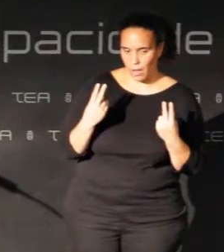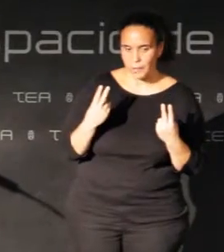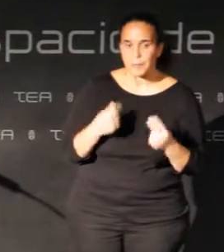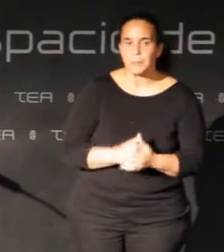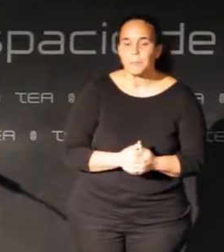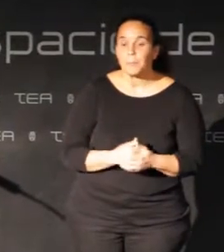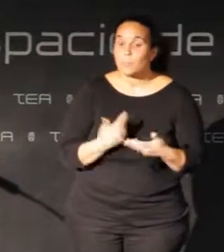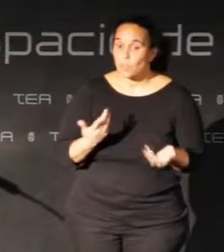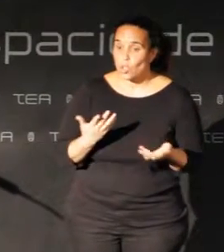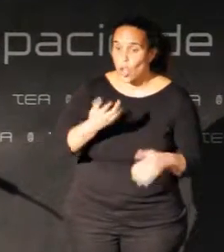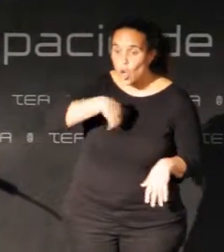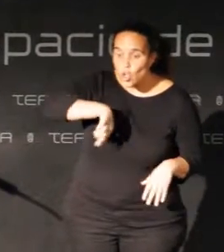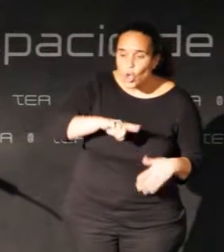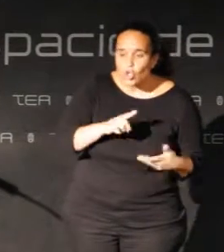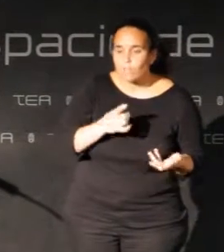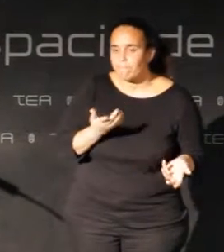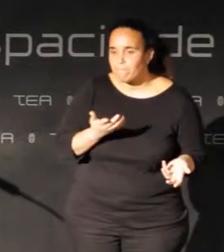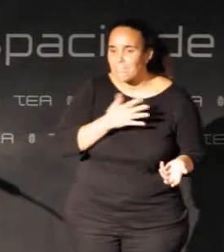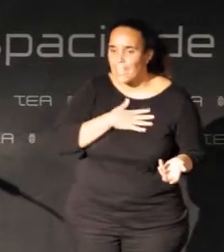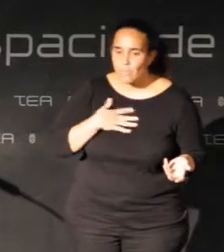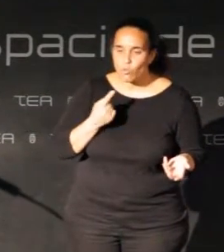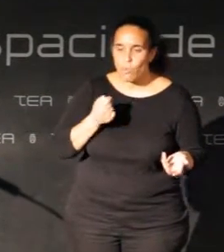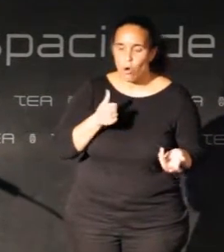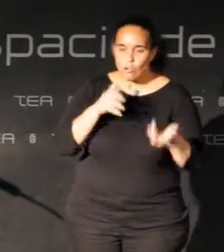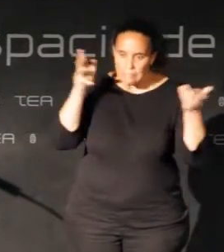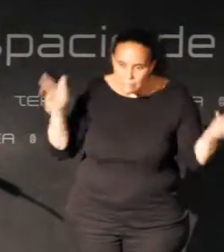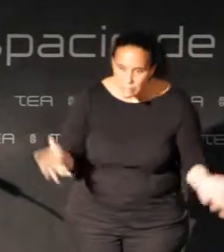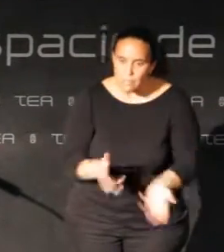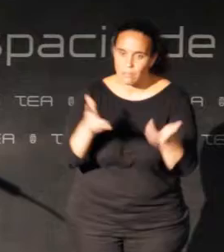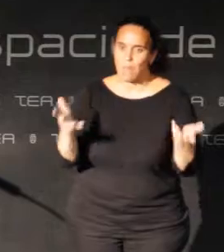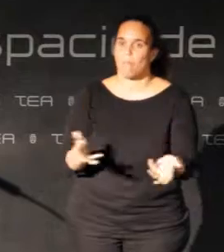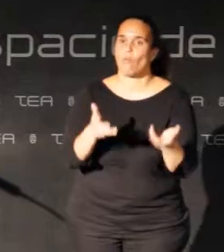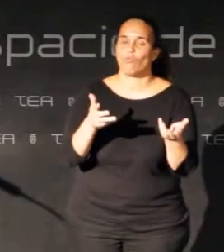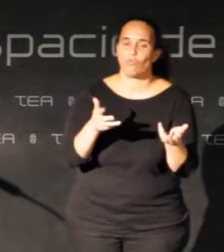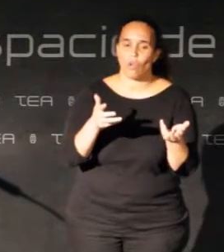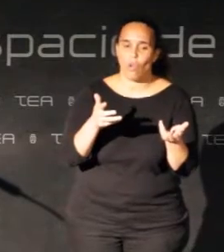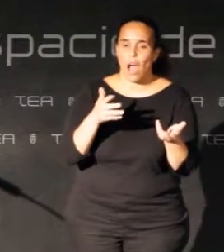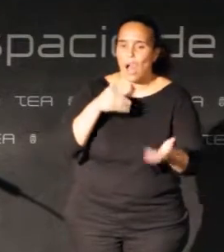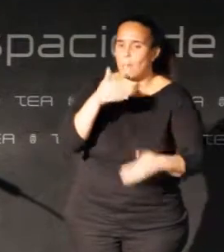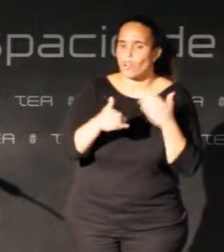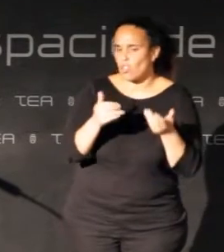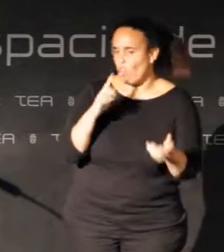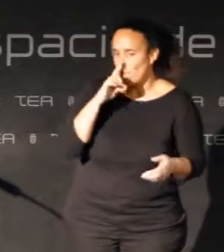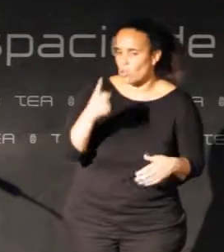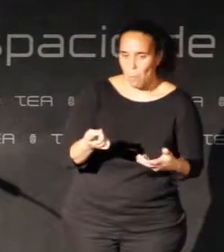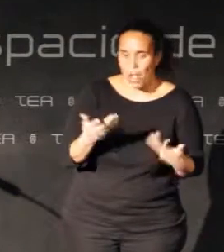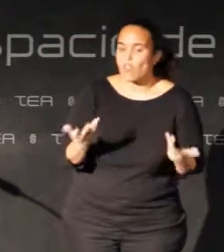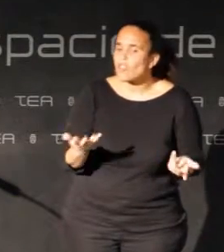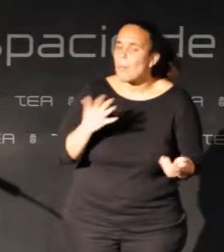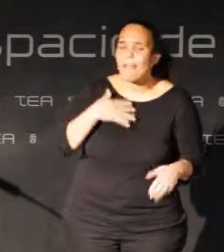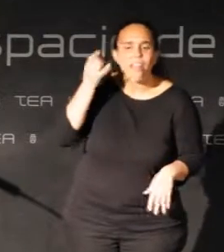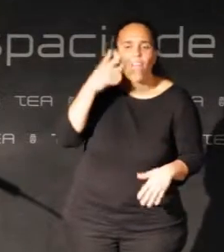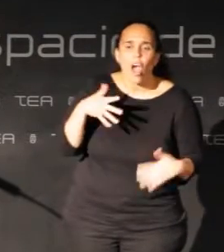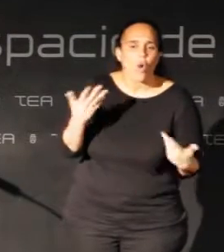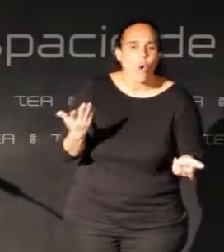Entonces, nosotros queremos dar un impulso a todo ese proceso el año que viene. ¿Cuál es nuestra idea? Que